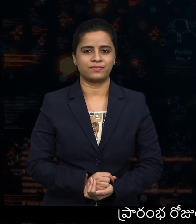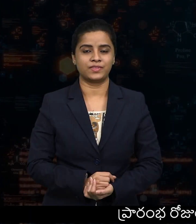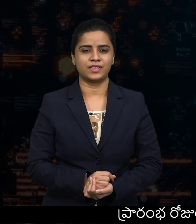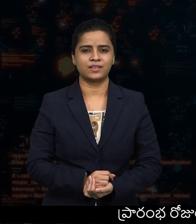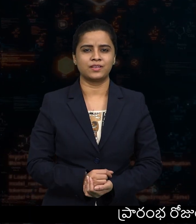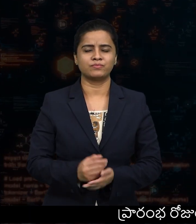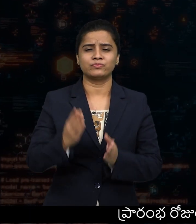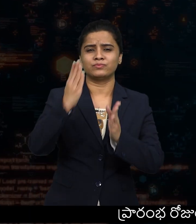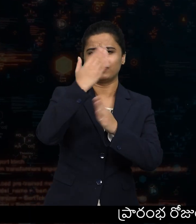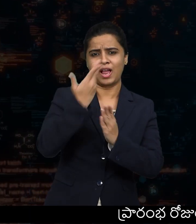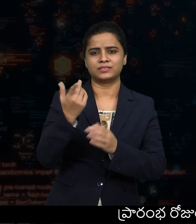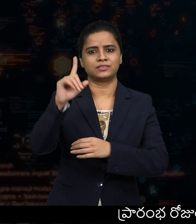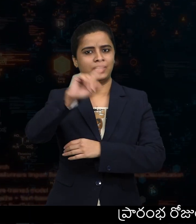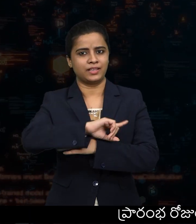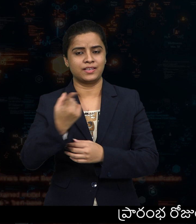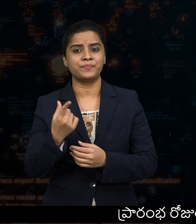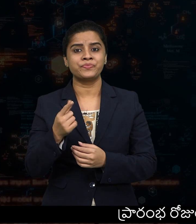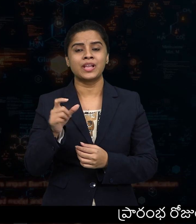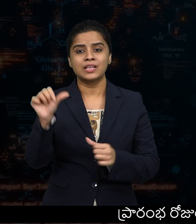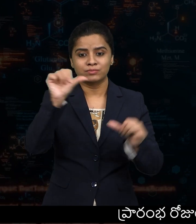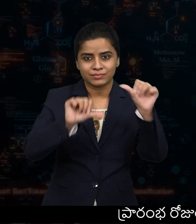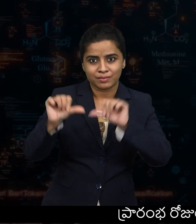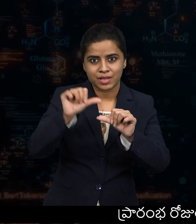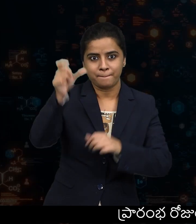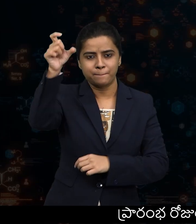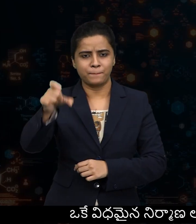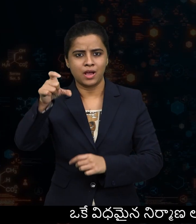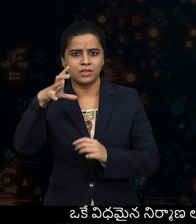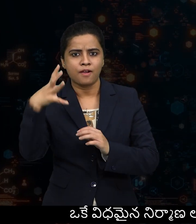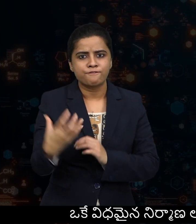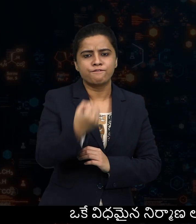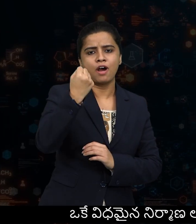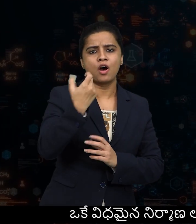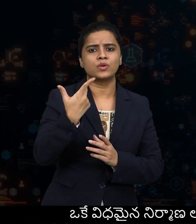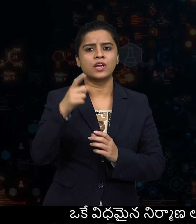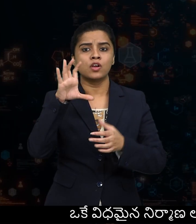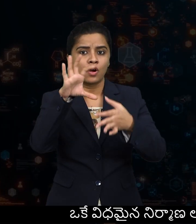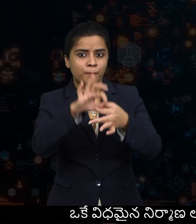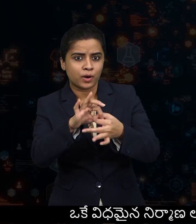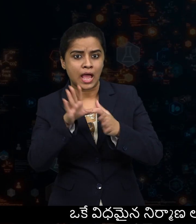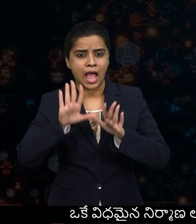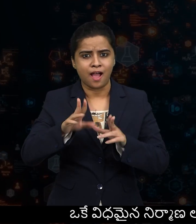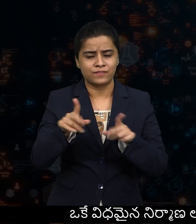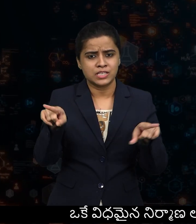ప్రారంభ రోజులలో రసాయన శాస్త్రవేత్తలు ఒకే విధమైన నిర్మాణ లక్షణాలను కలిగి